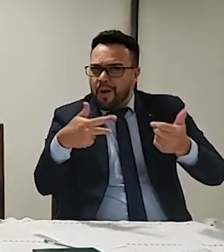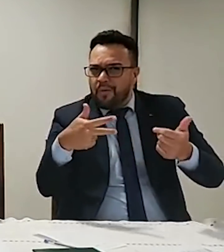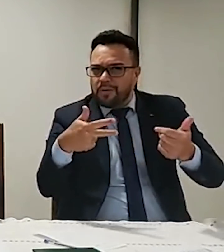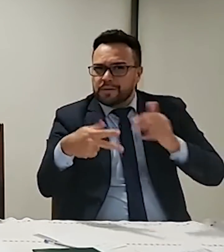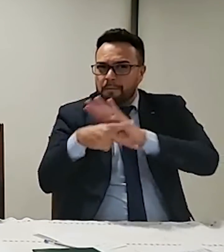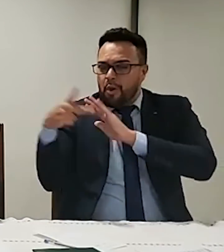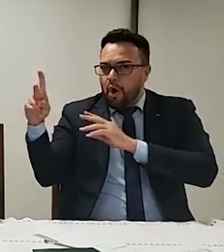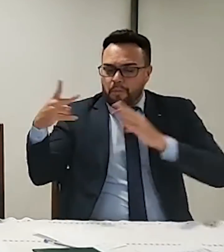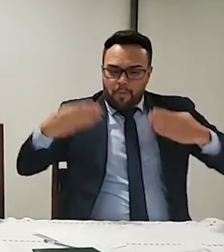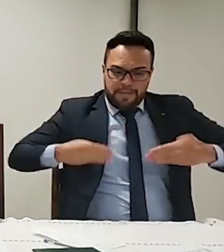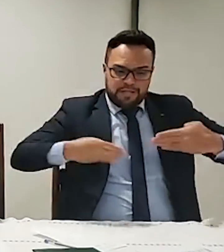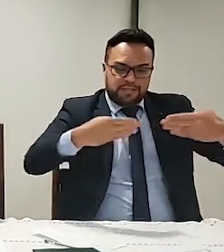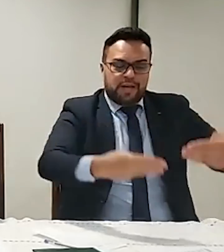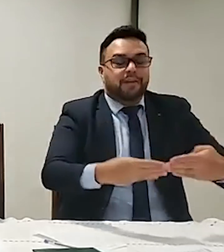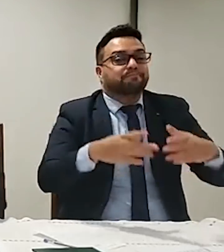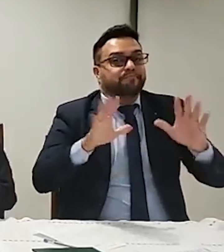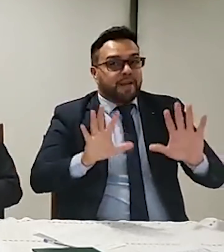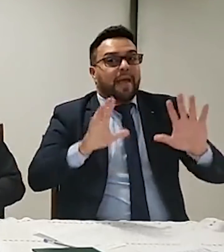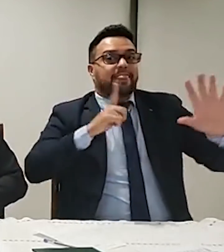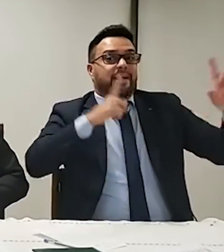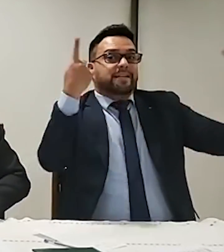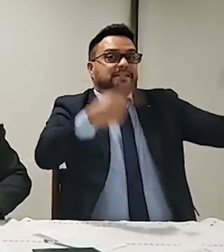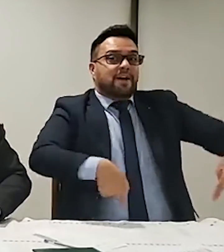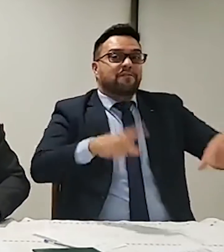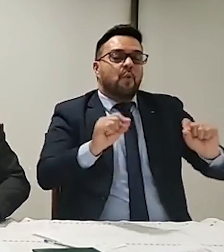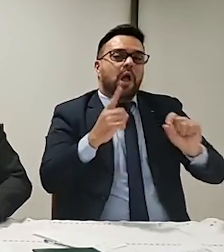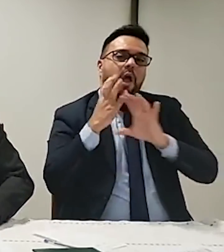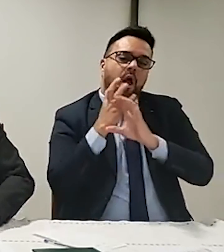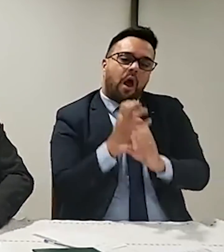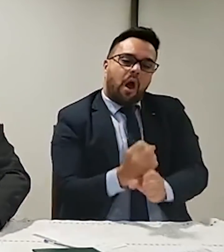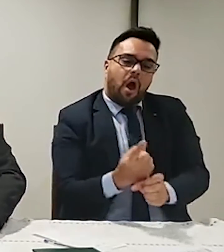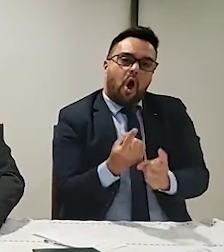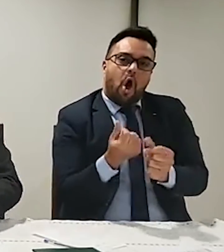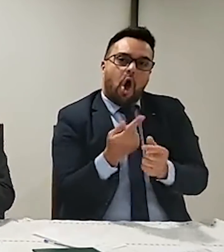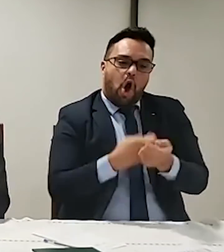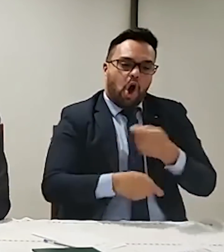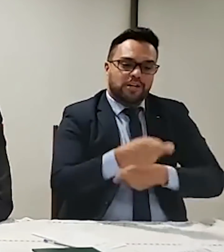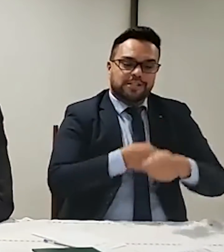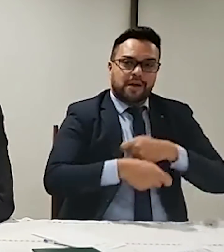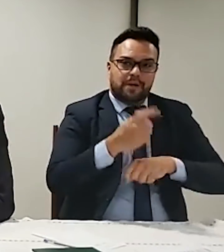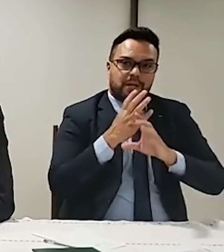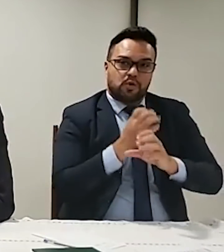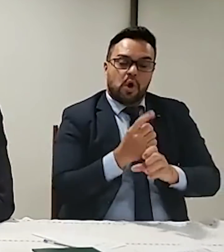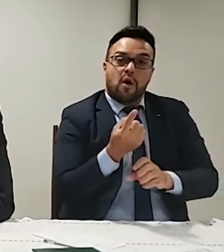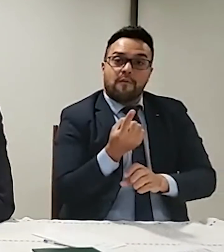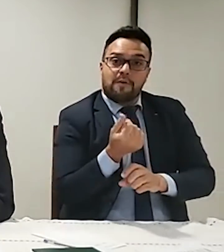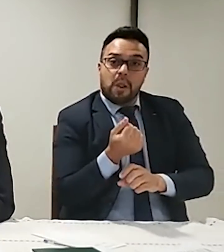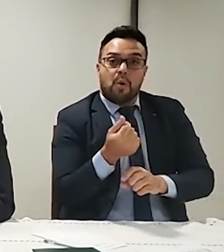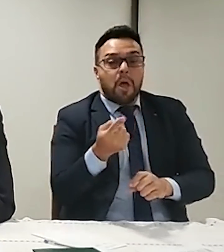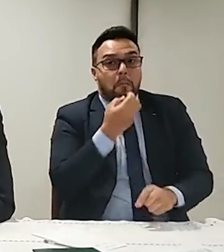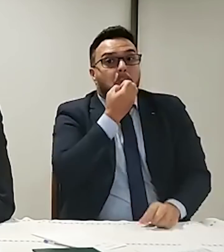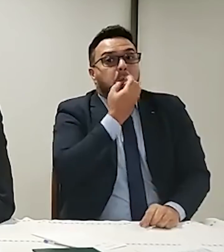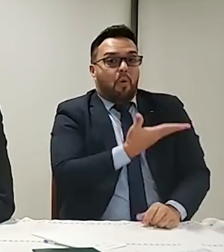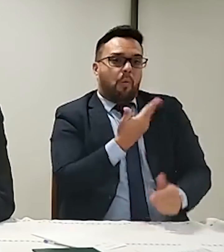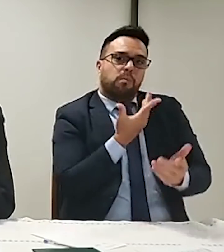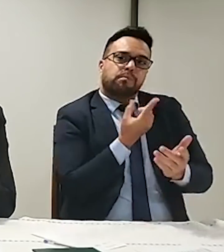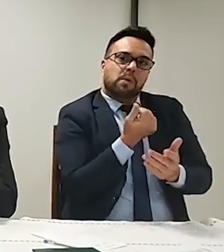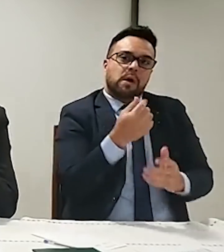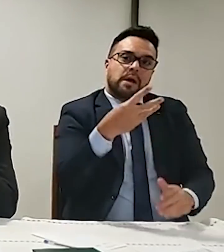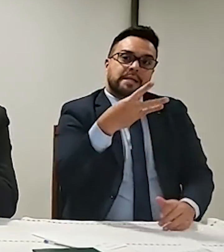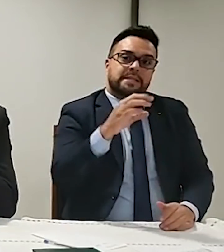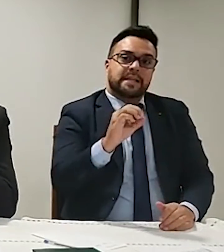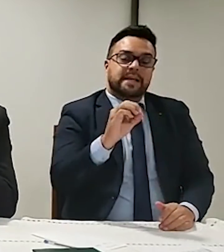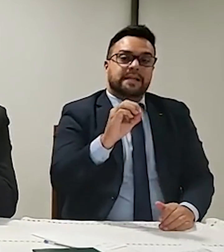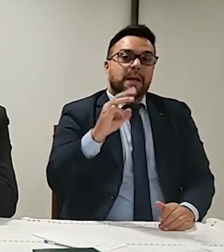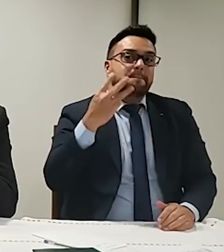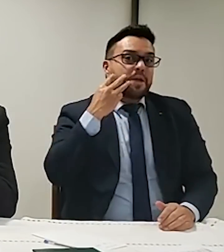nossa o nosso desafio aqui é justamente o orçamento o que que o que que custa aqui com esse curso é muito bom para o país São 30